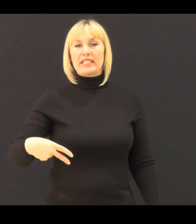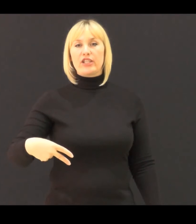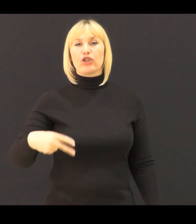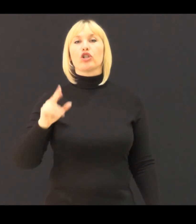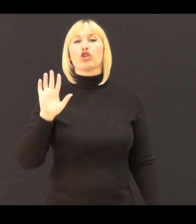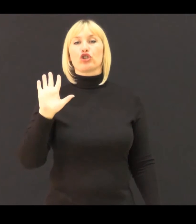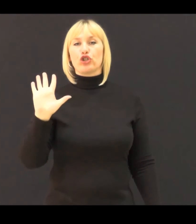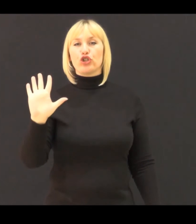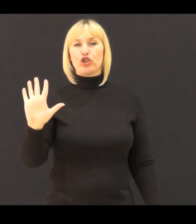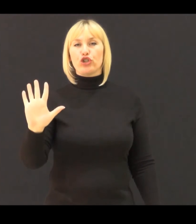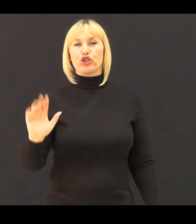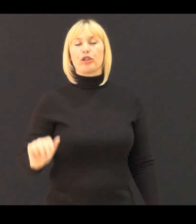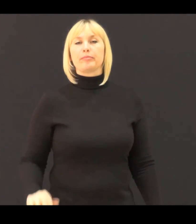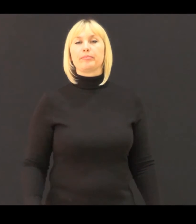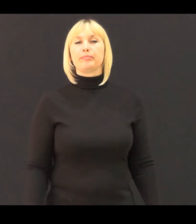Douăzeci și cinci.